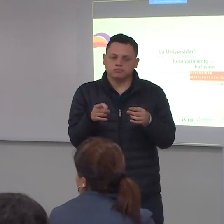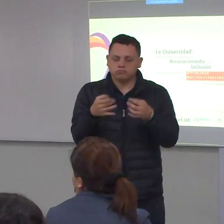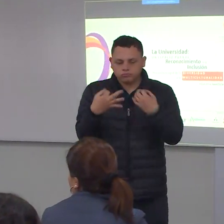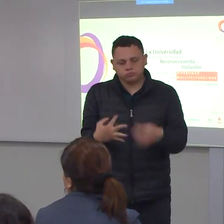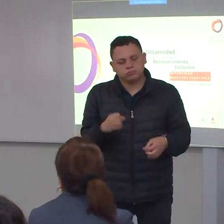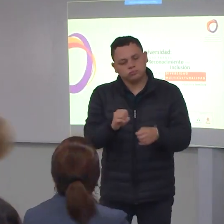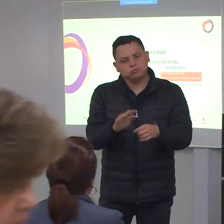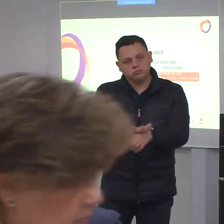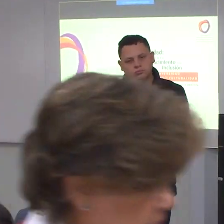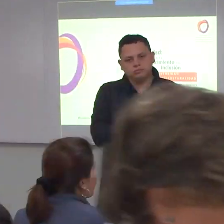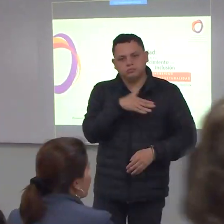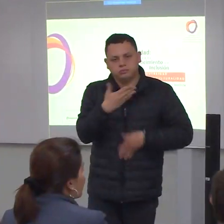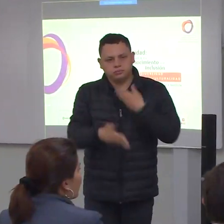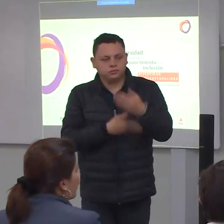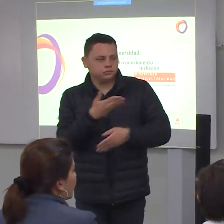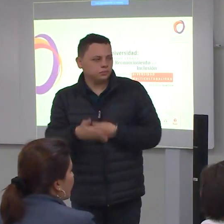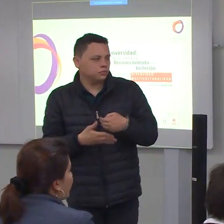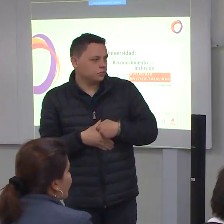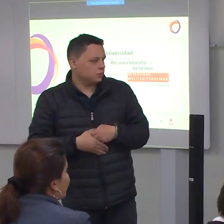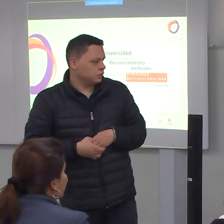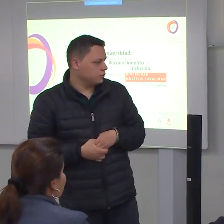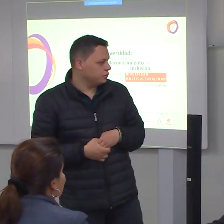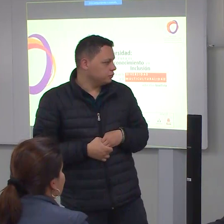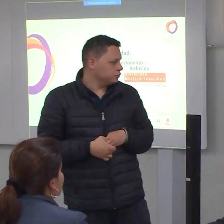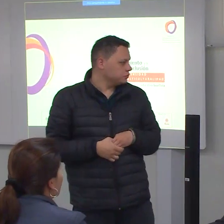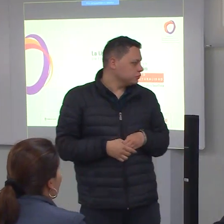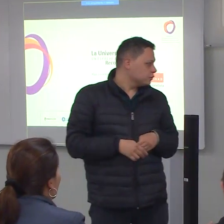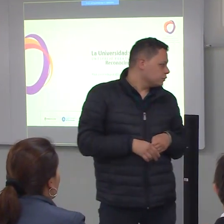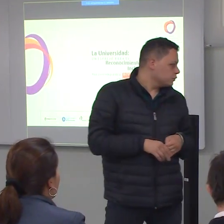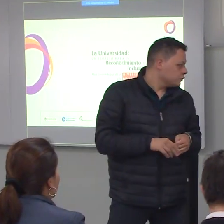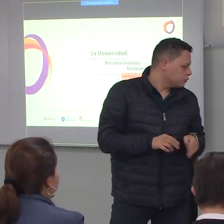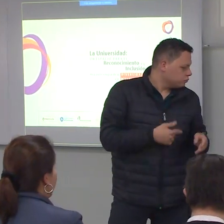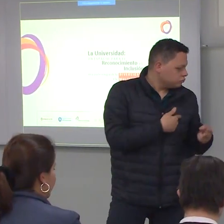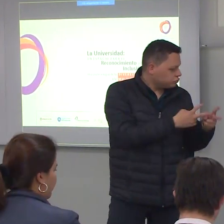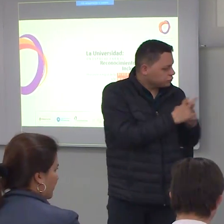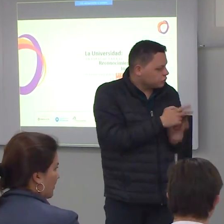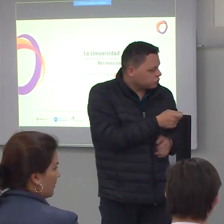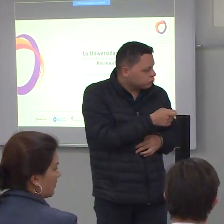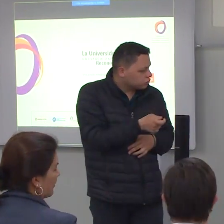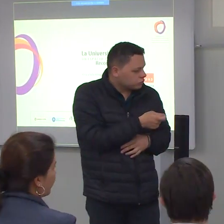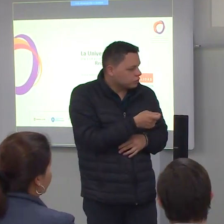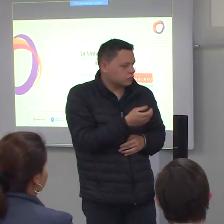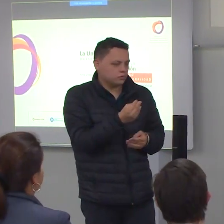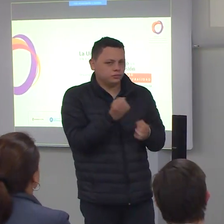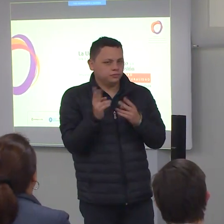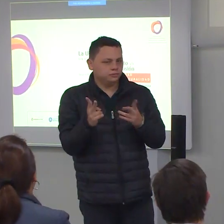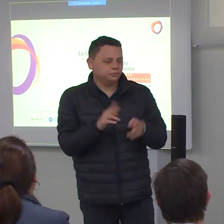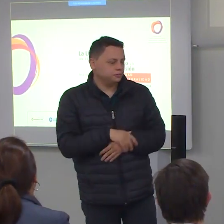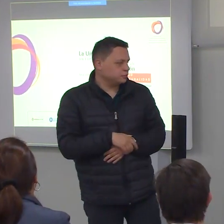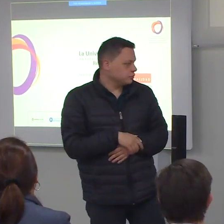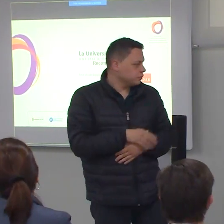procesos me prestas me prestas el aparatico por acá ok